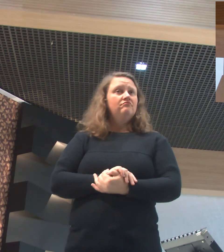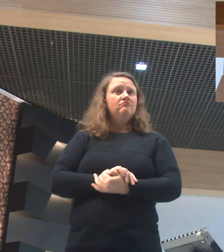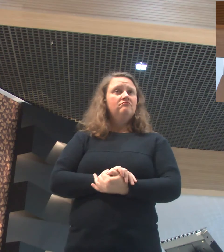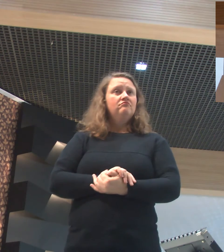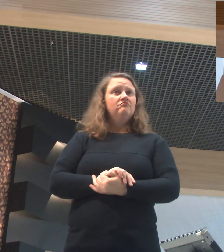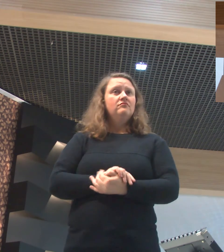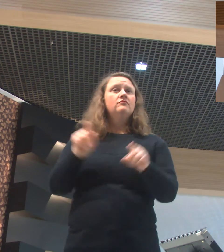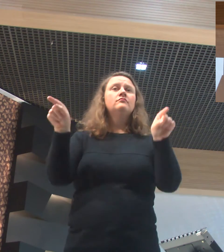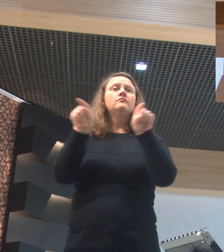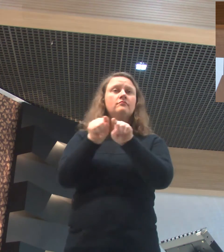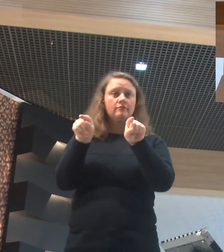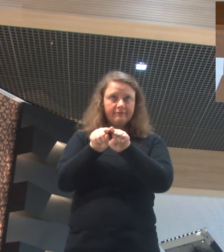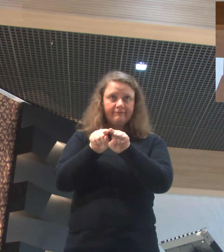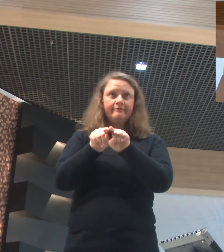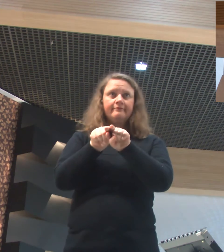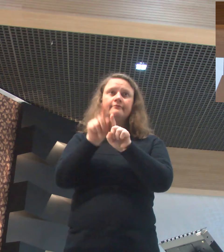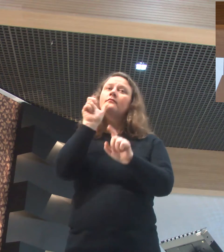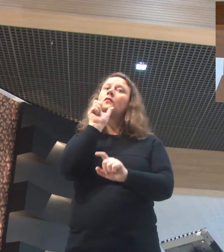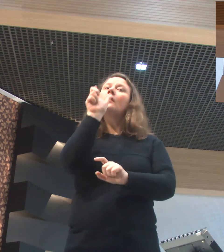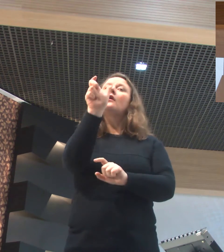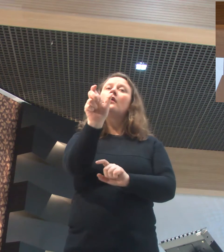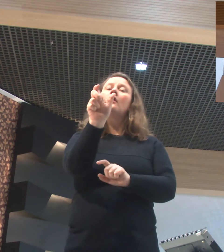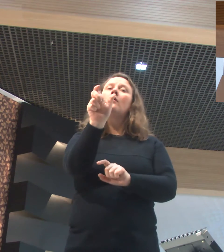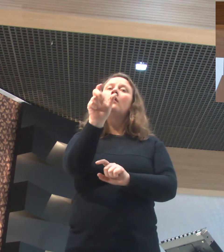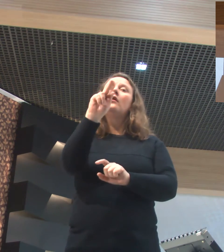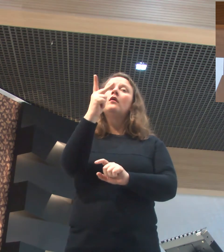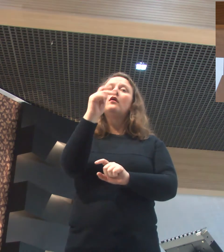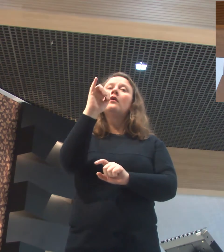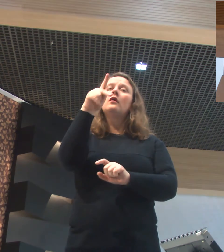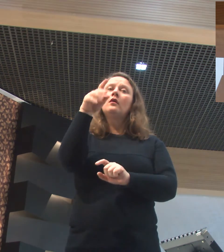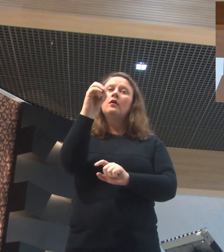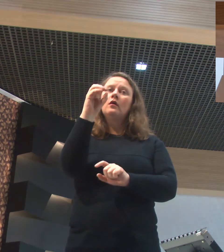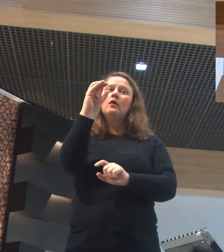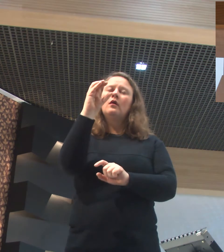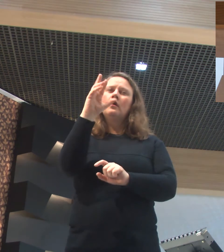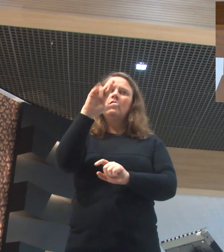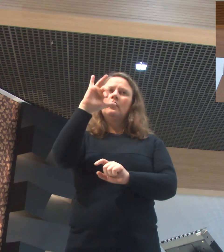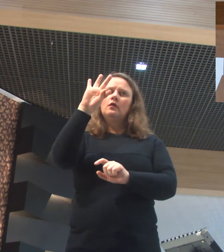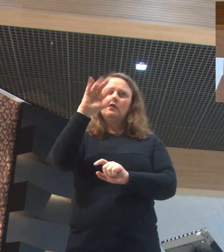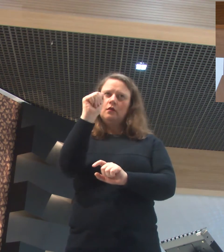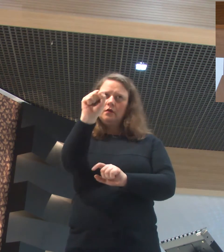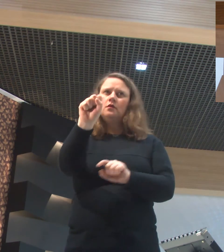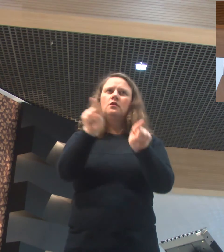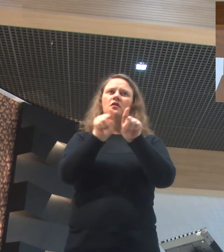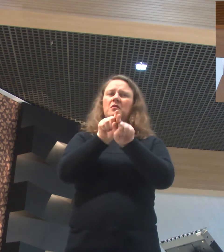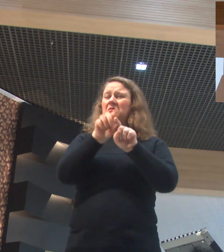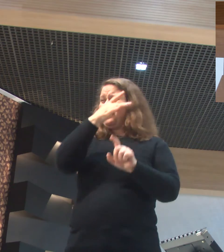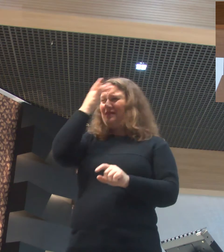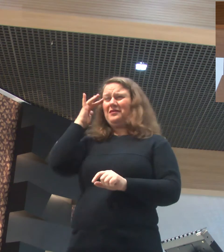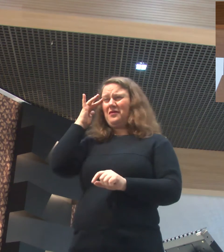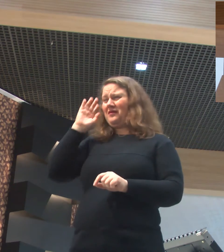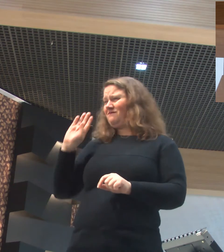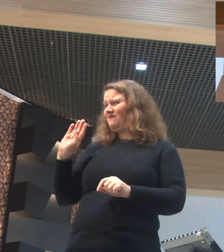E também era visto, esse termo era usado para dissimuladores e para